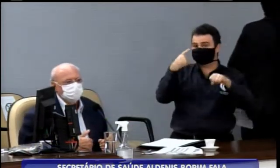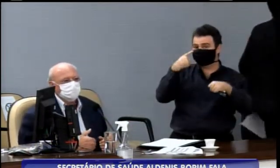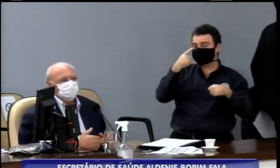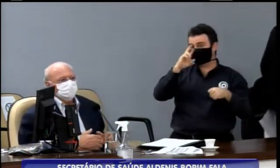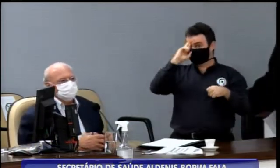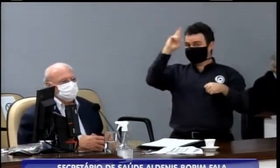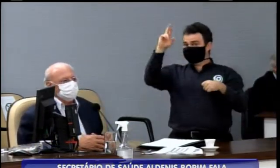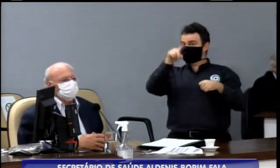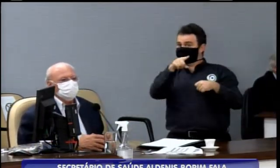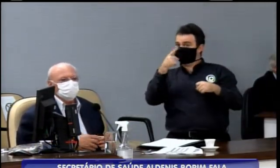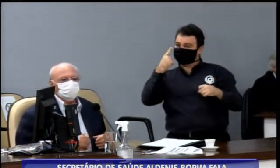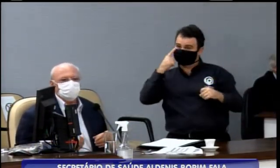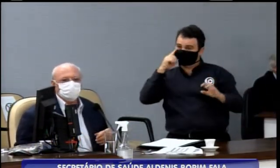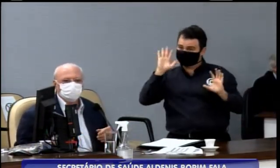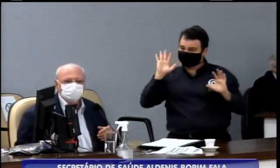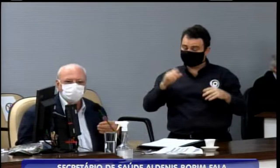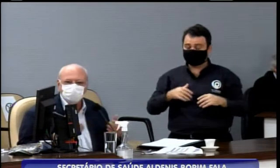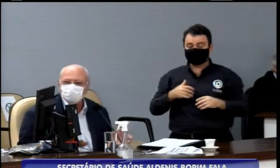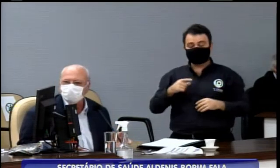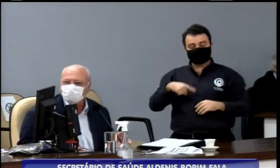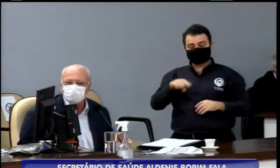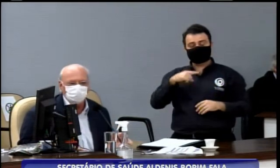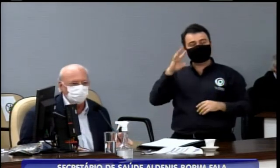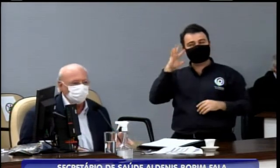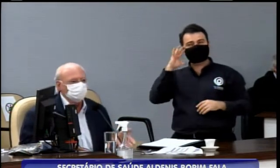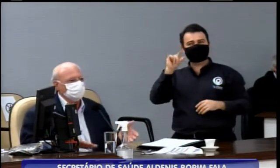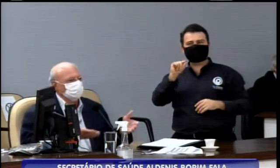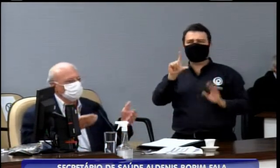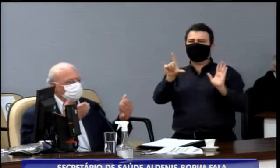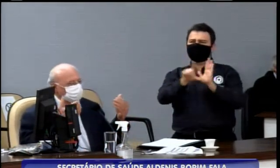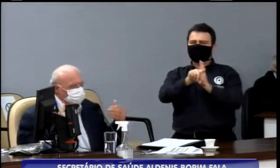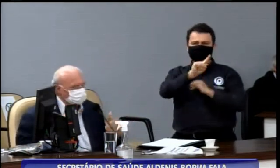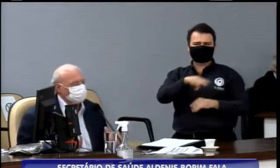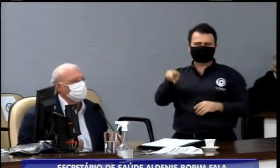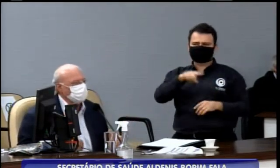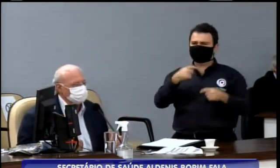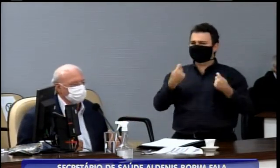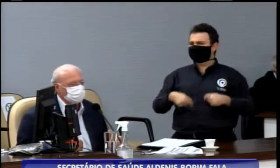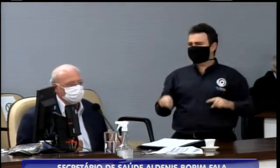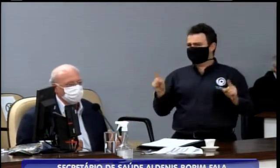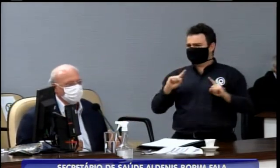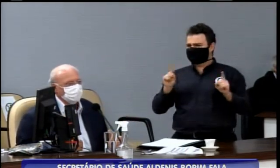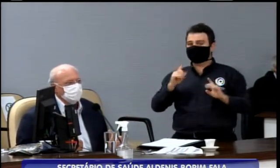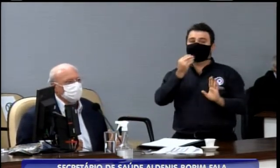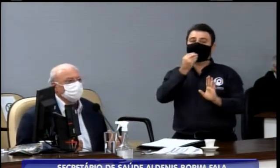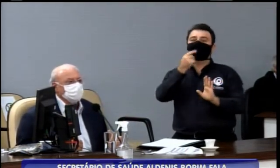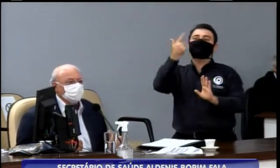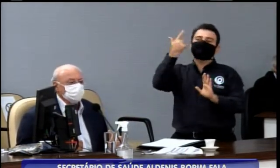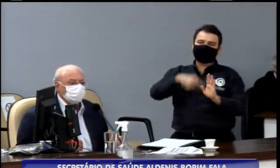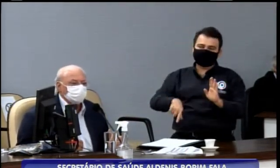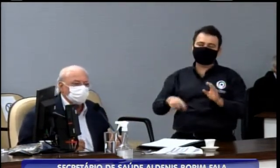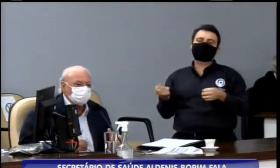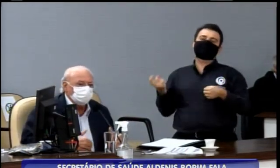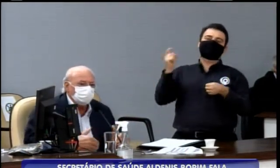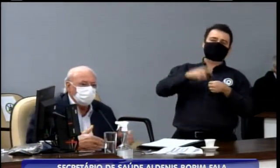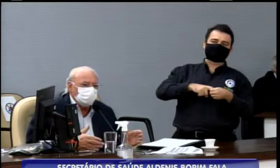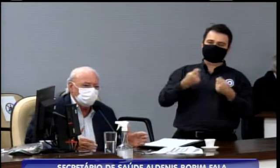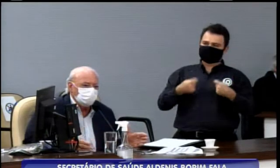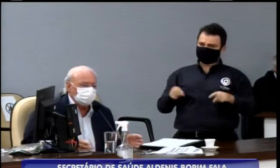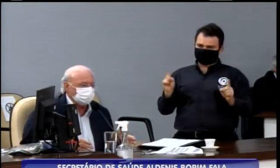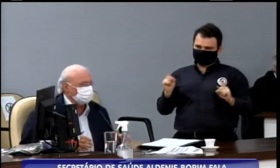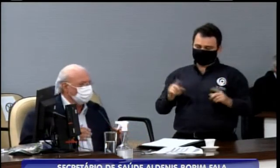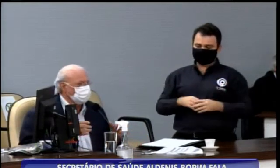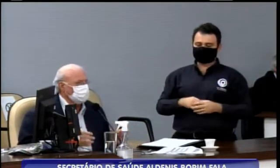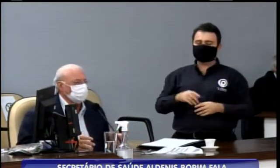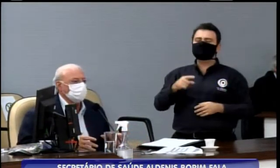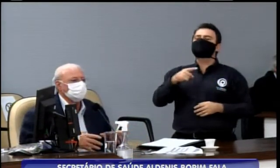necessidade de você revogar uma lei para depois pegar de volta. Por que que nós